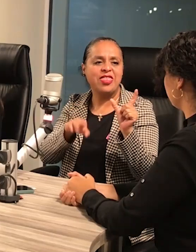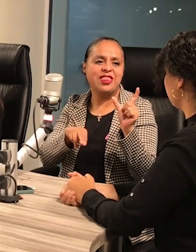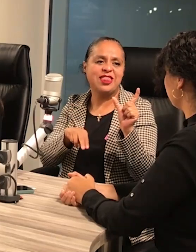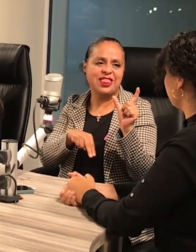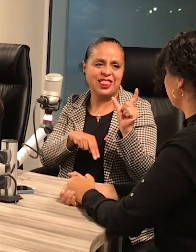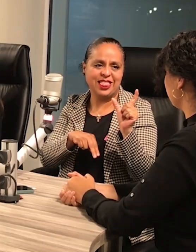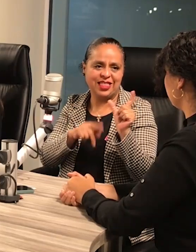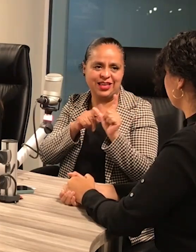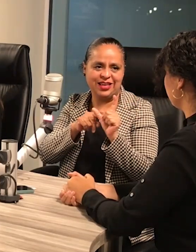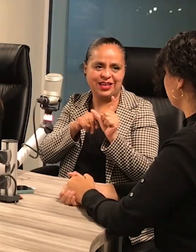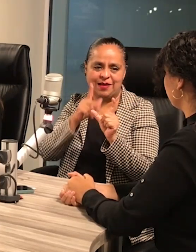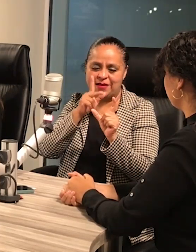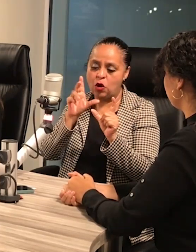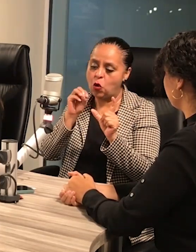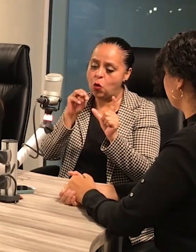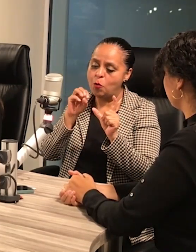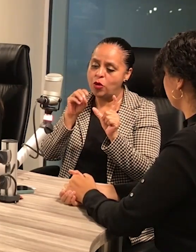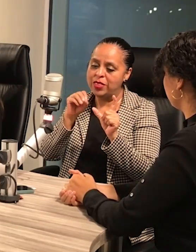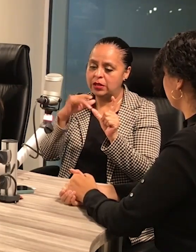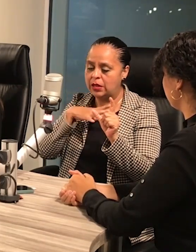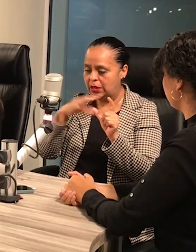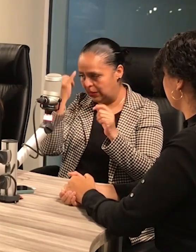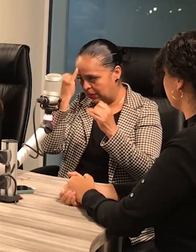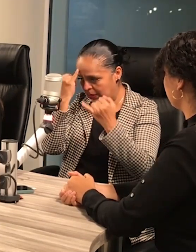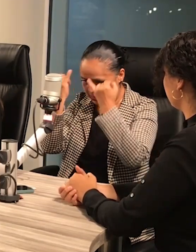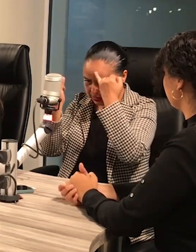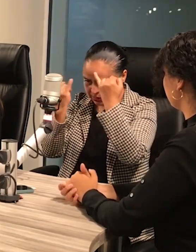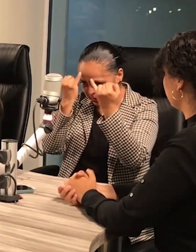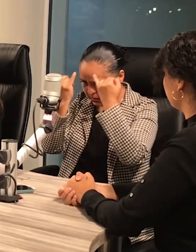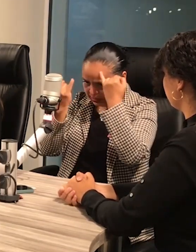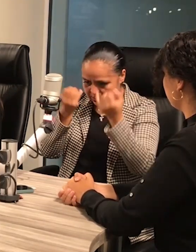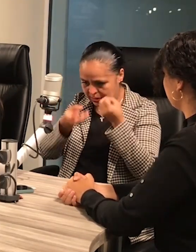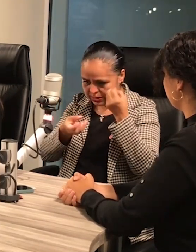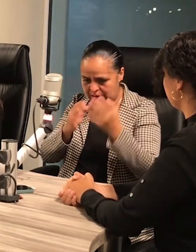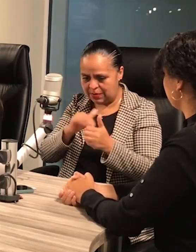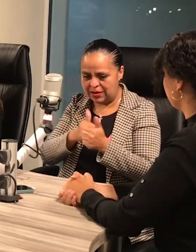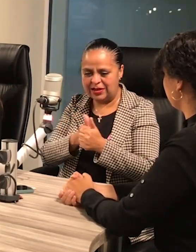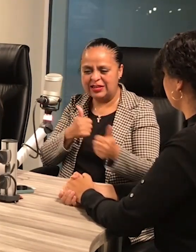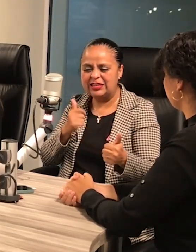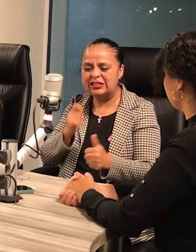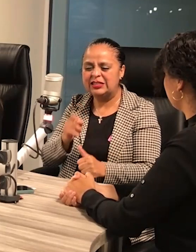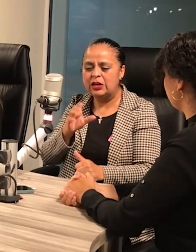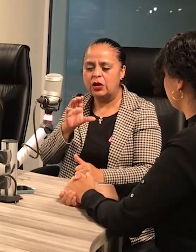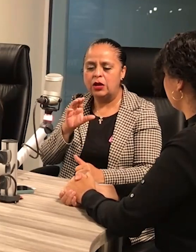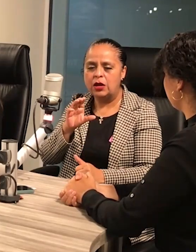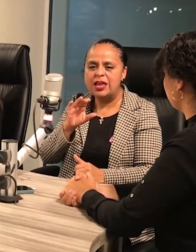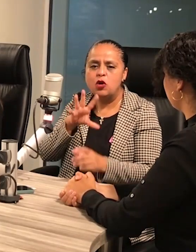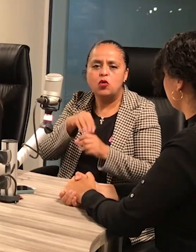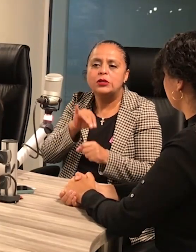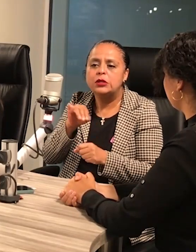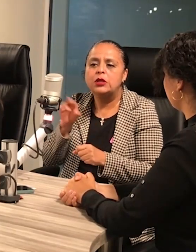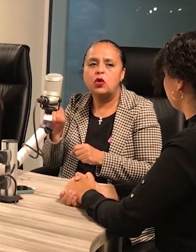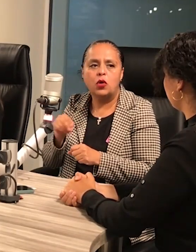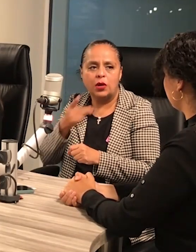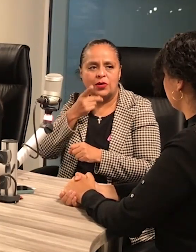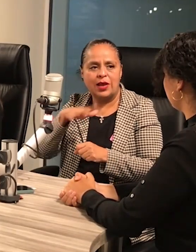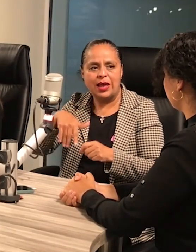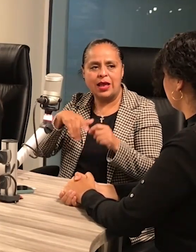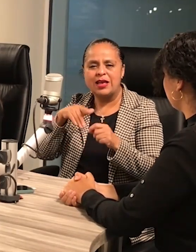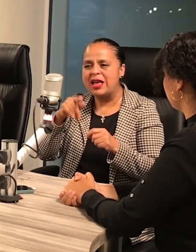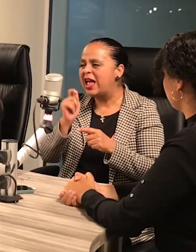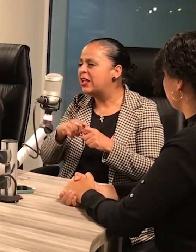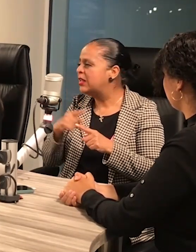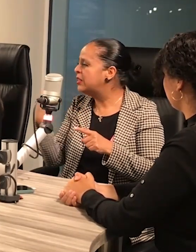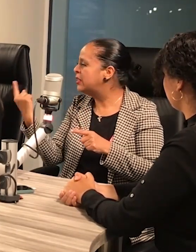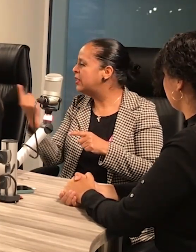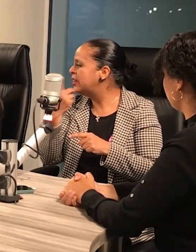que a veces tenemos incluso ideas muy arraigadas sobre lo que es la inclusión y lo que no. Hace rato comentaba alguien por ahí